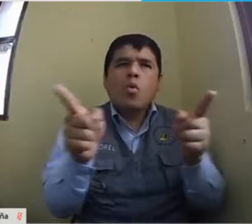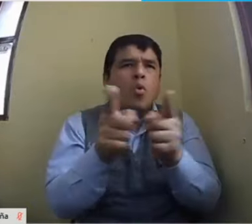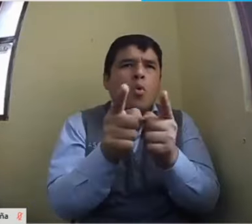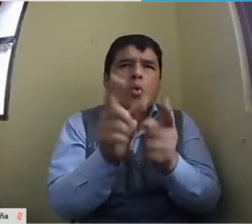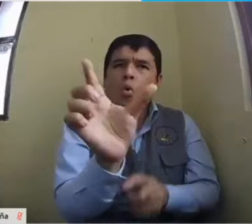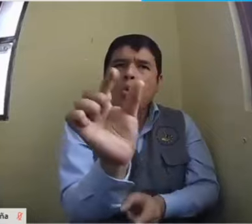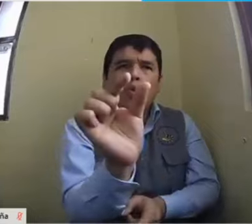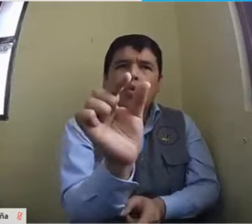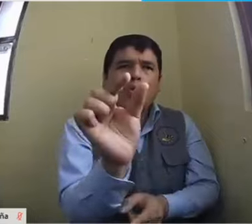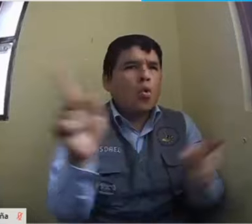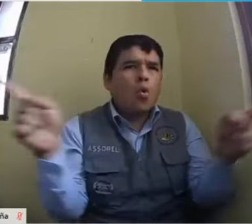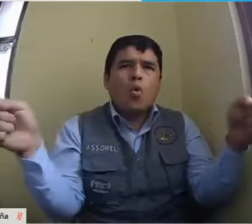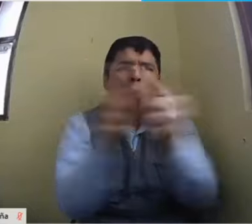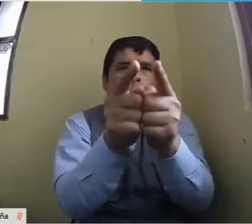La persona sorda usa algo corto.